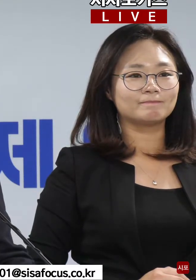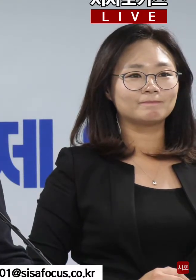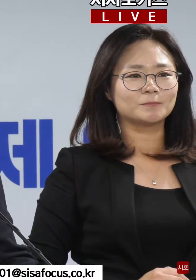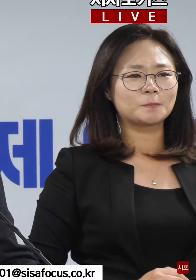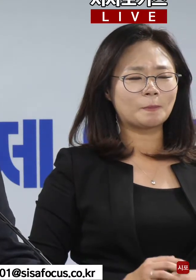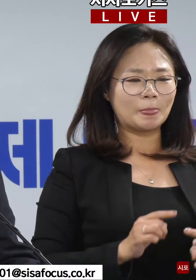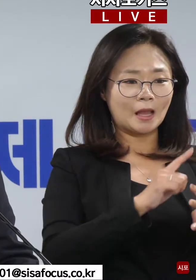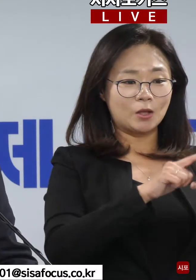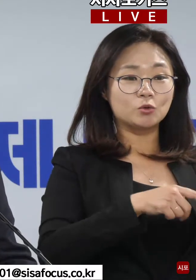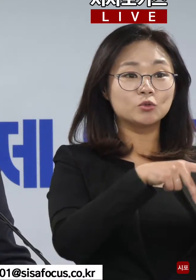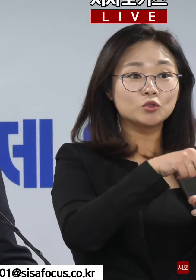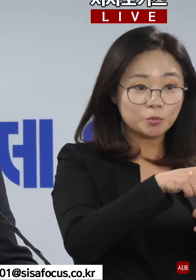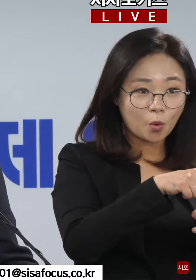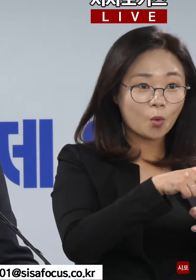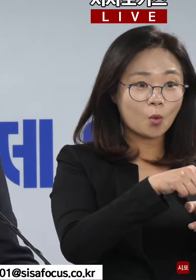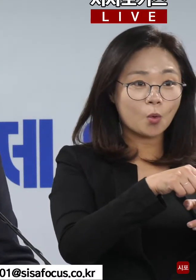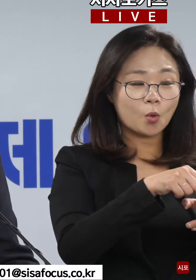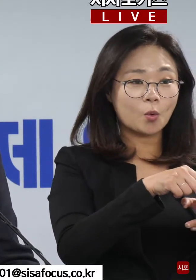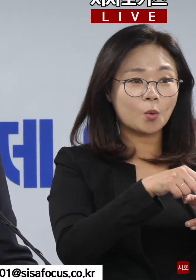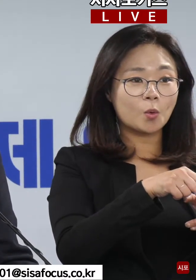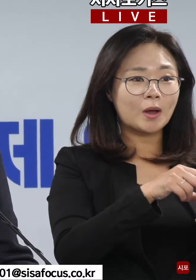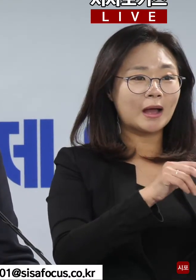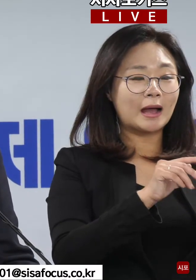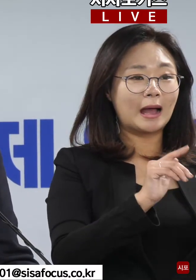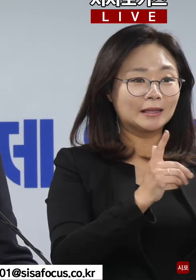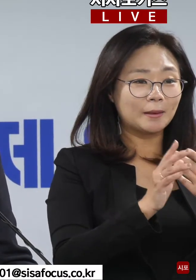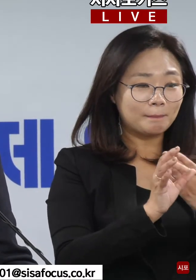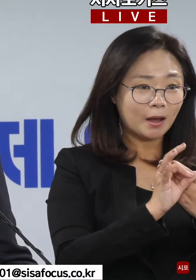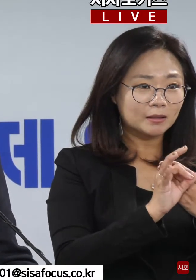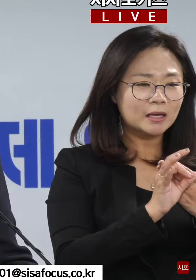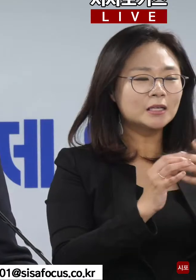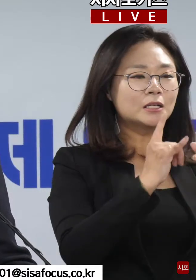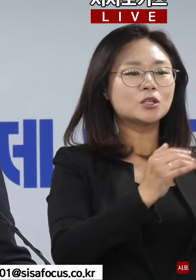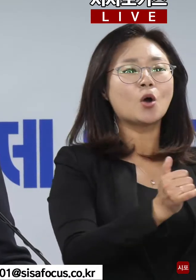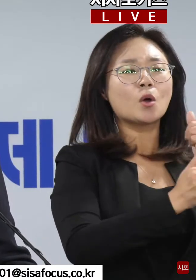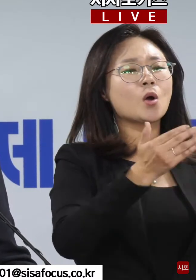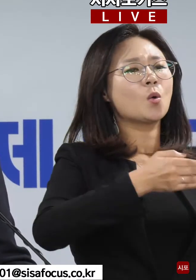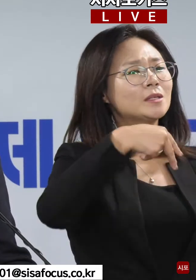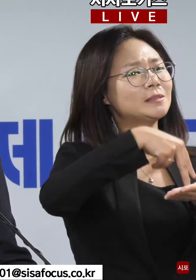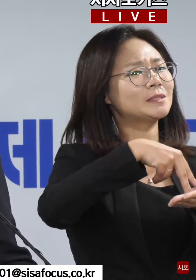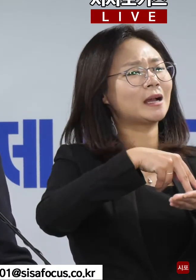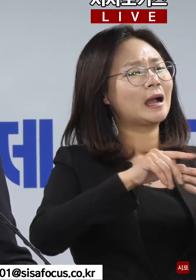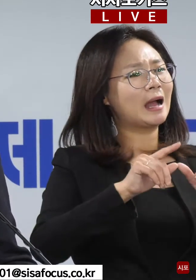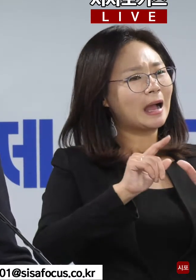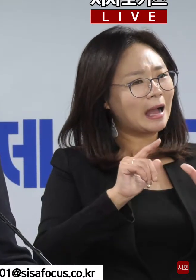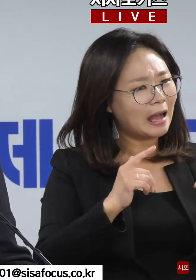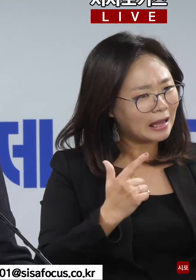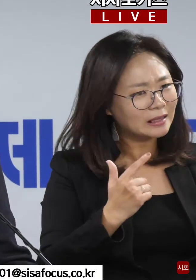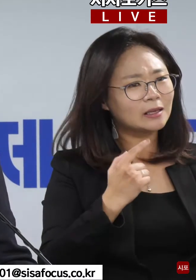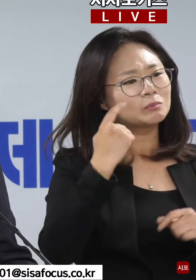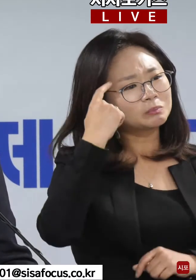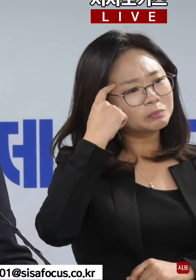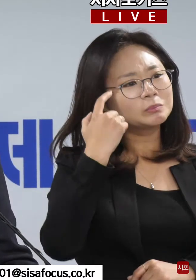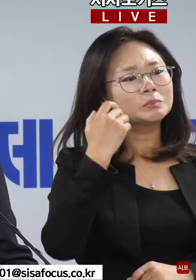저는 이게 윤 후보나 우리 저기 그 윤 후보의 선대위의 공식 입장이 아닐 거라고 저는